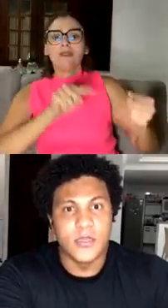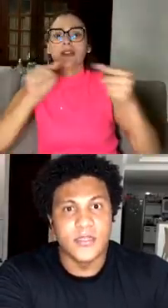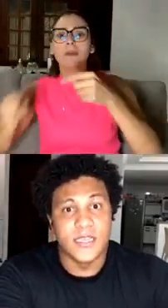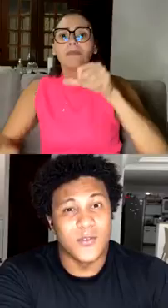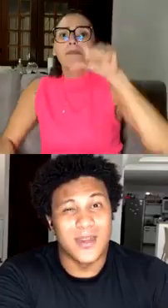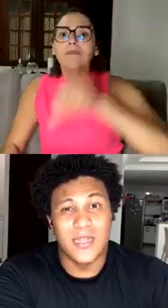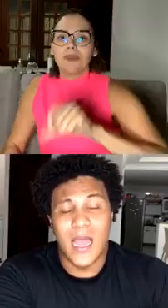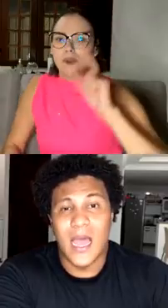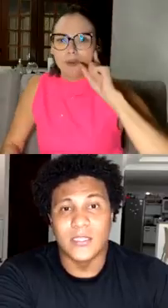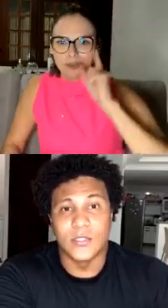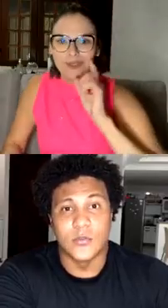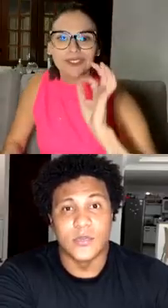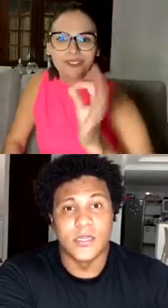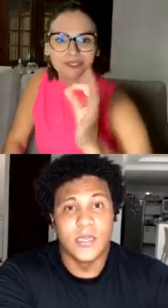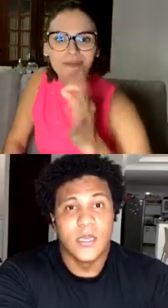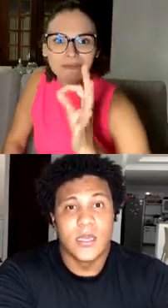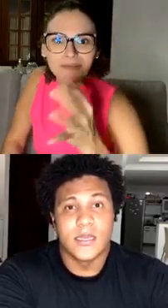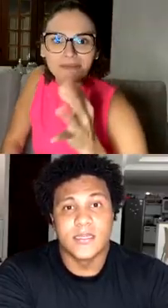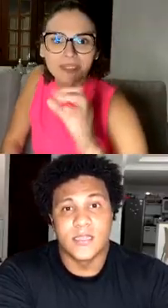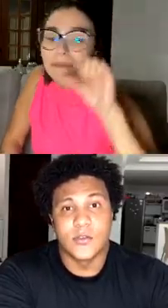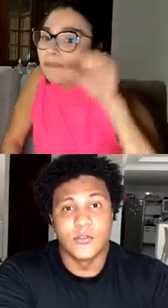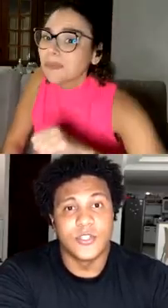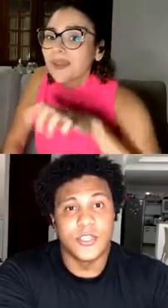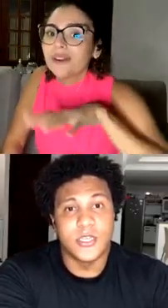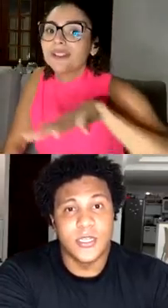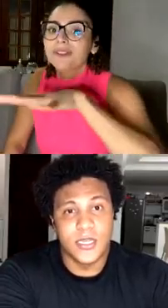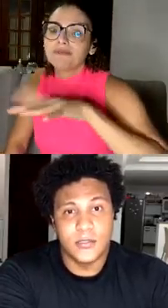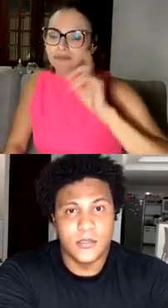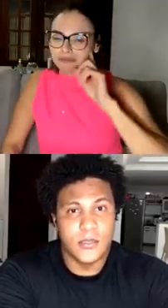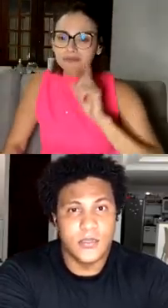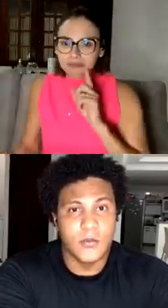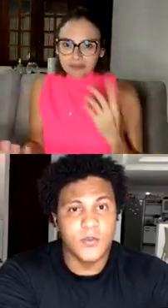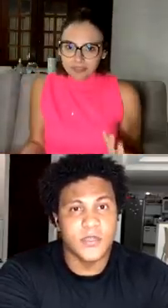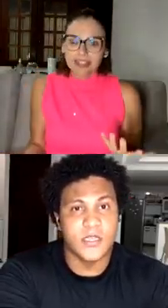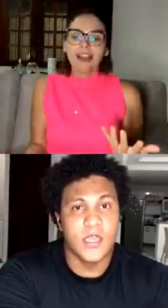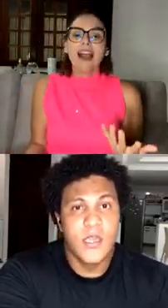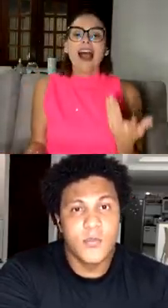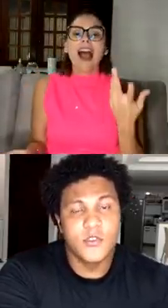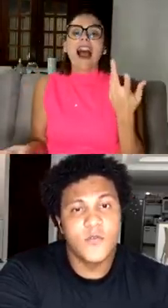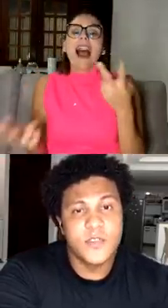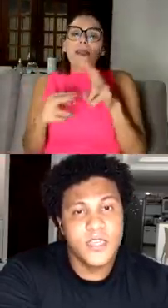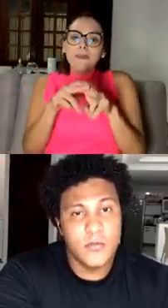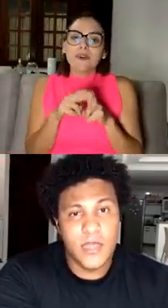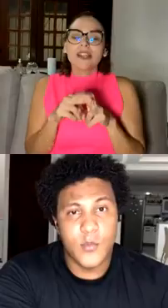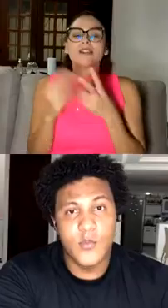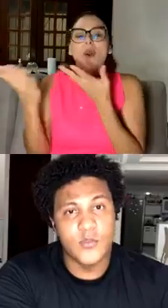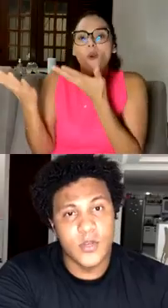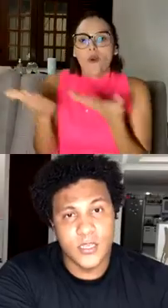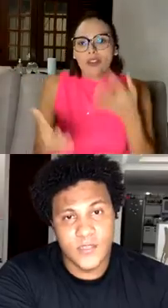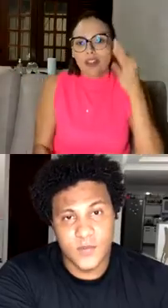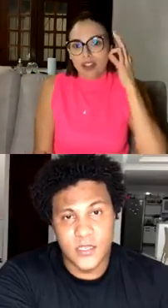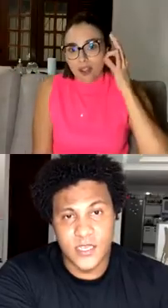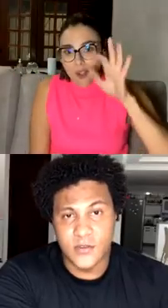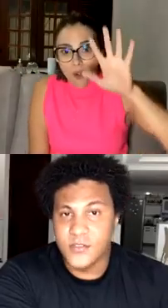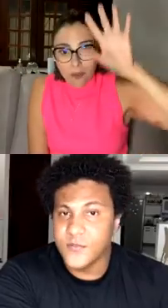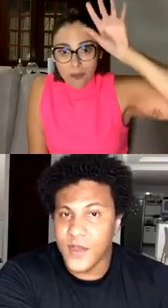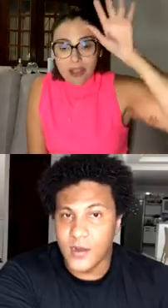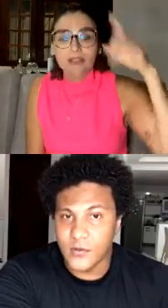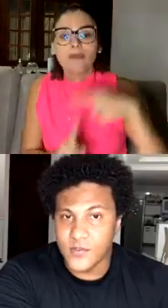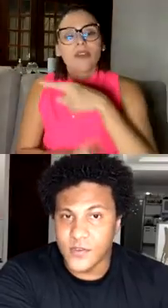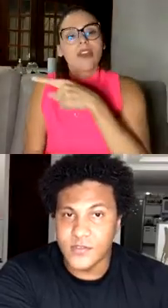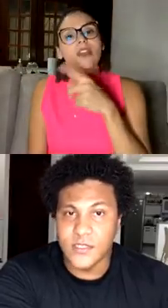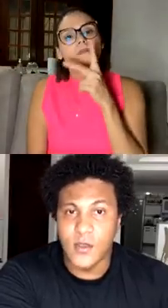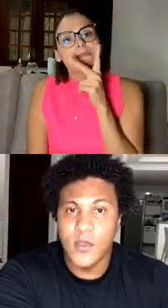sobre sexualidade, sobre sexologia, né? Então, tipo assim, para os ouvintes já é um tabu muito grande, as famílias já não se